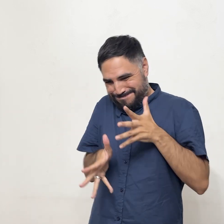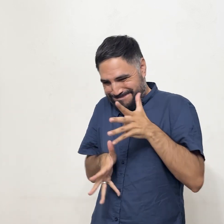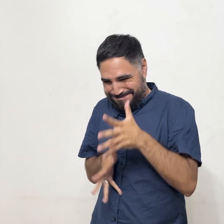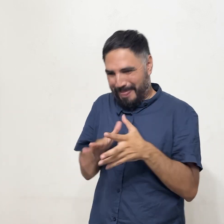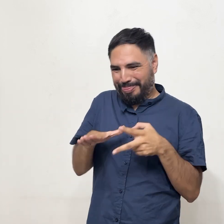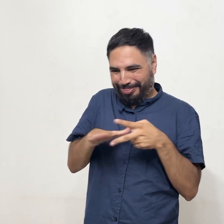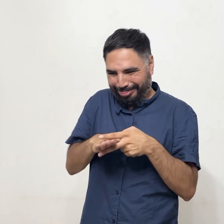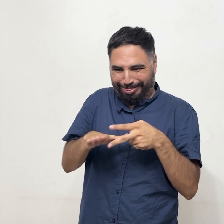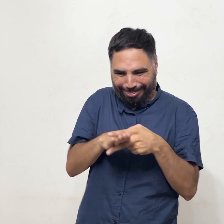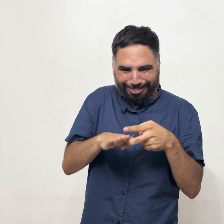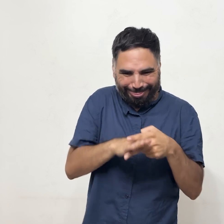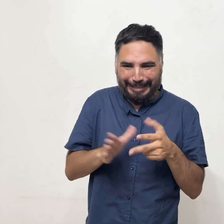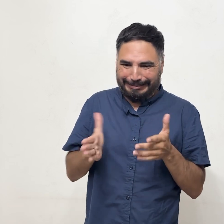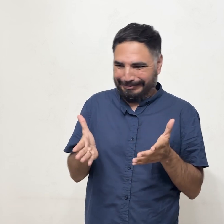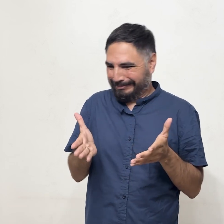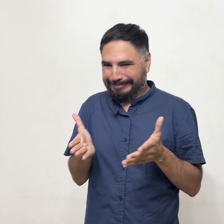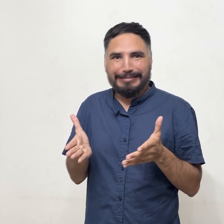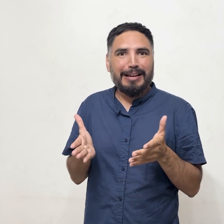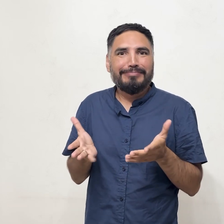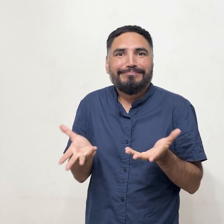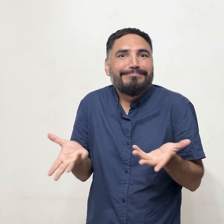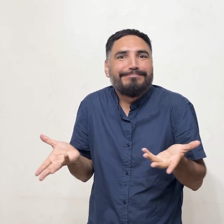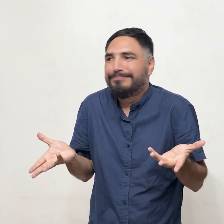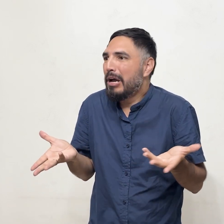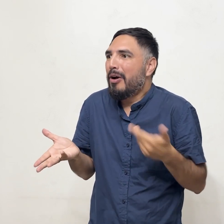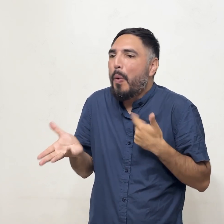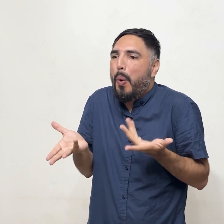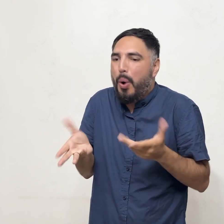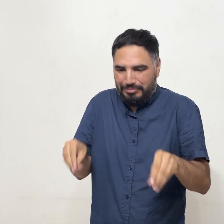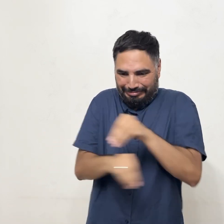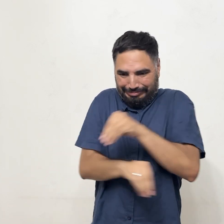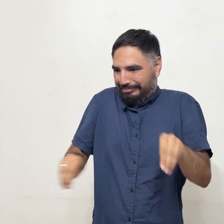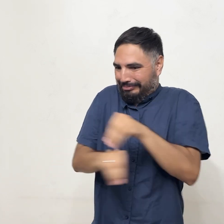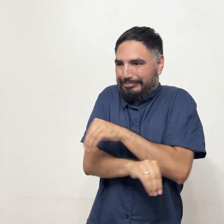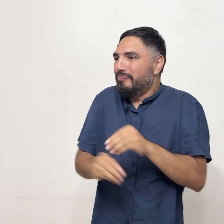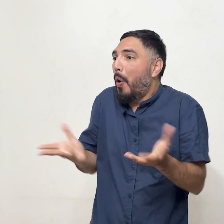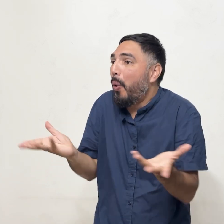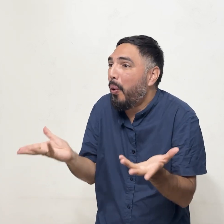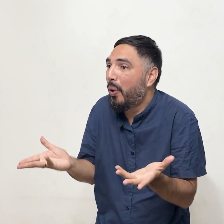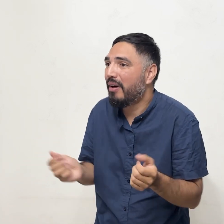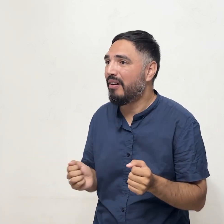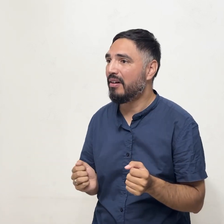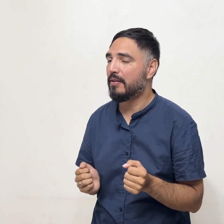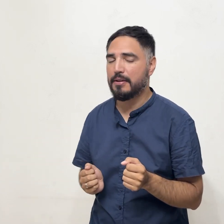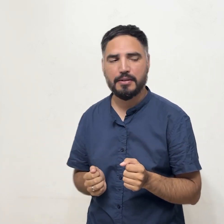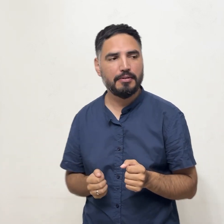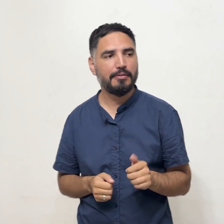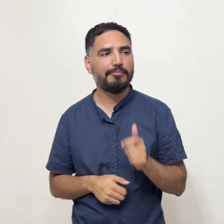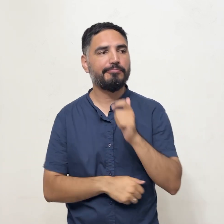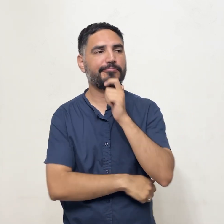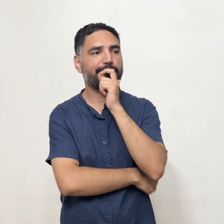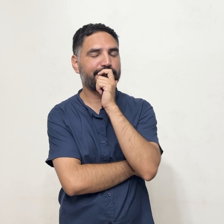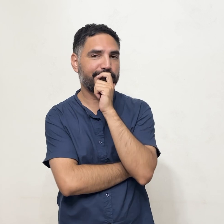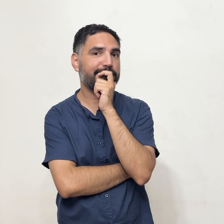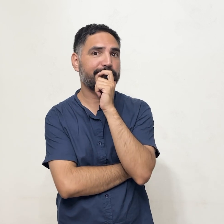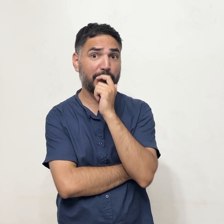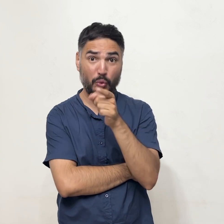abuelo y muchas otras palabras, pero cuando intento hablar me sale entrecortado, no suena natural, como que no manejo bien